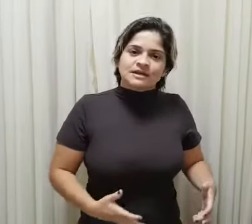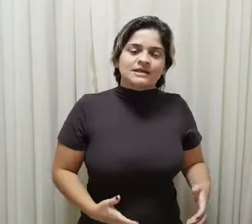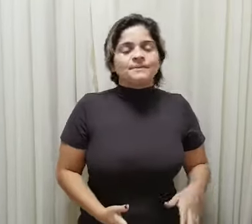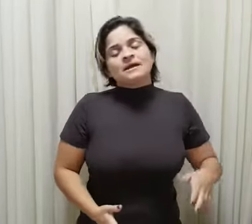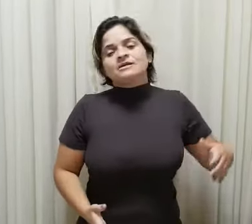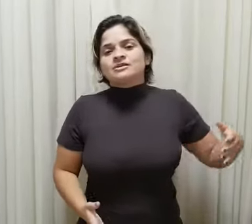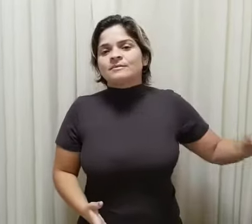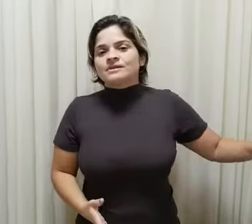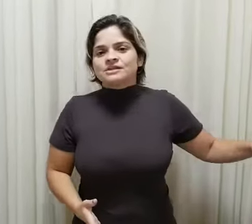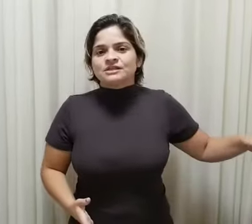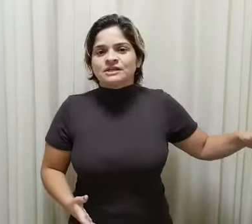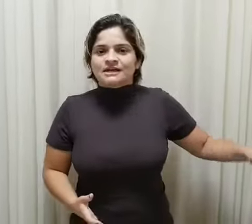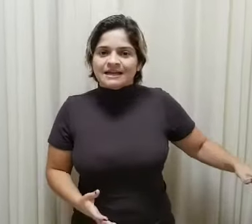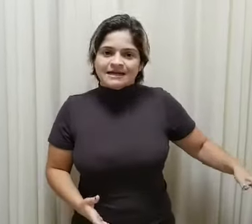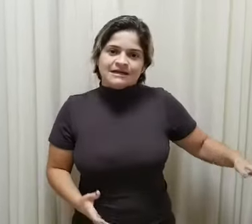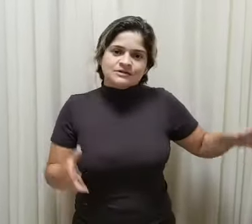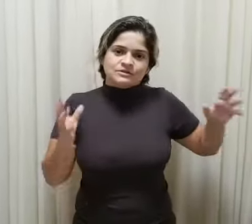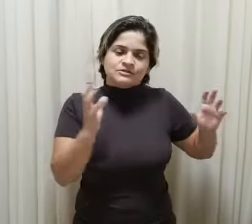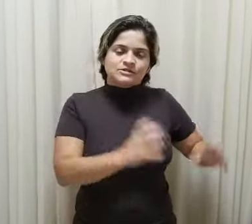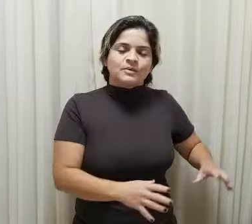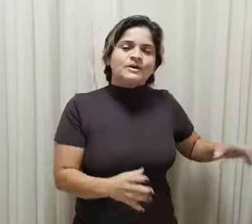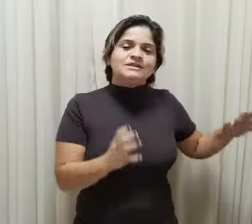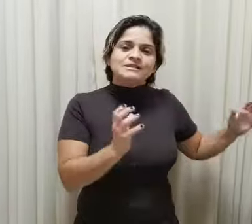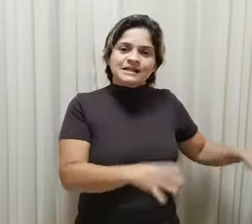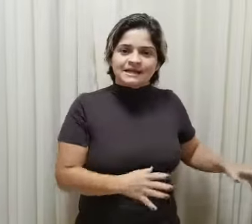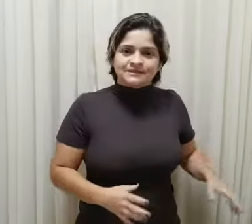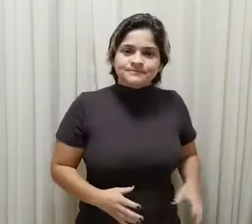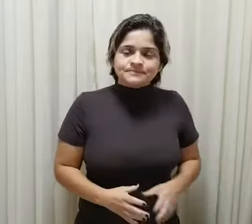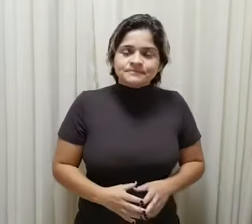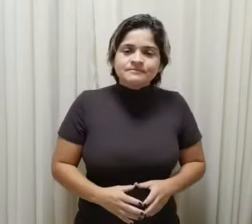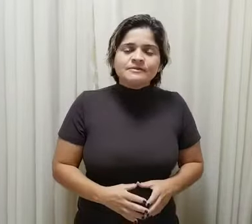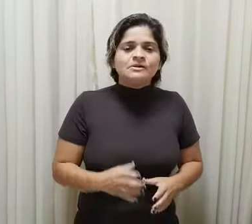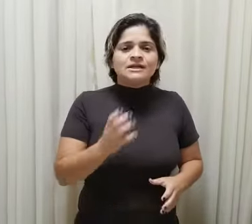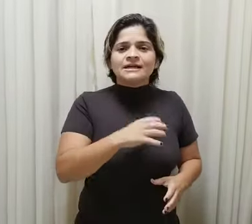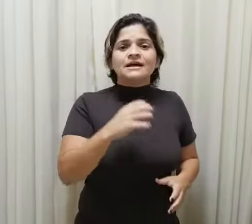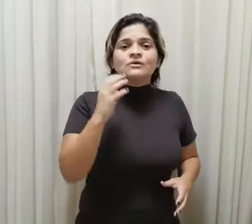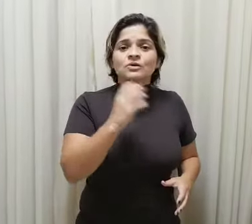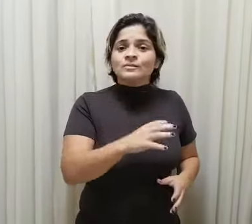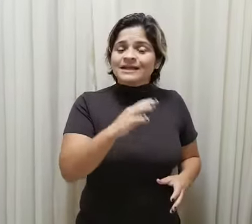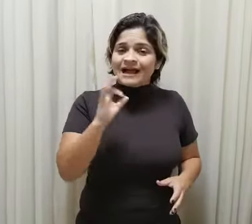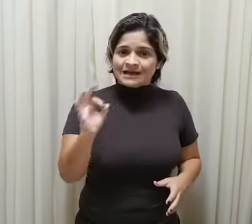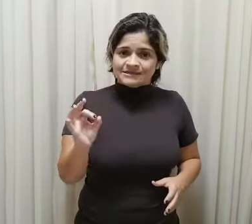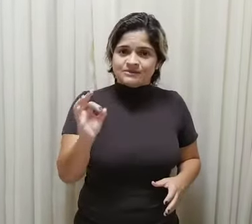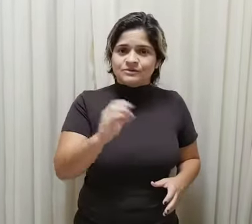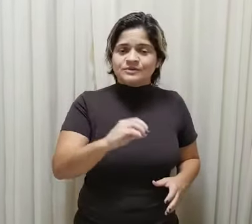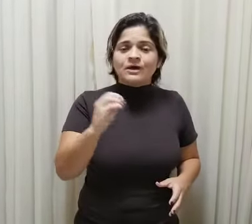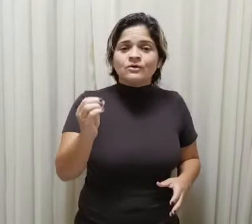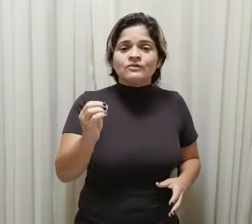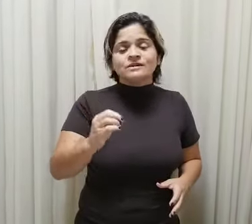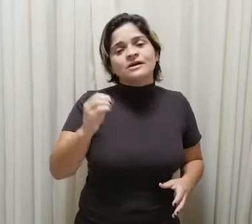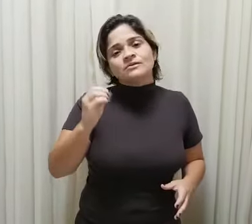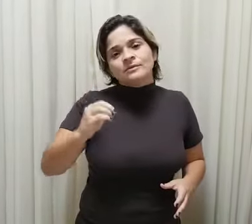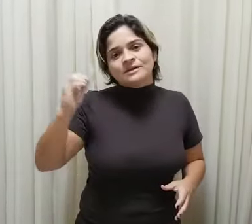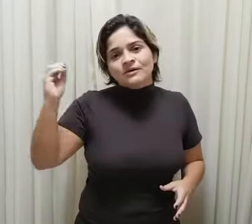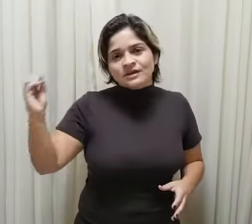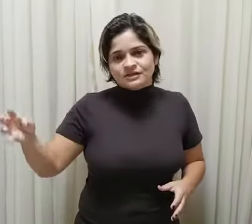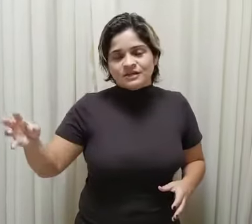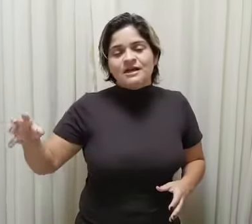aqui, chama de Glera, são os espumantes Glera. Glera é o nome da casta, o nome da uva, não o nome da origem.